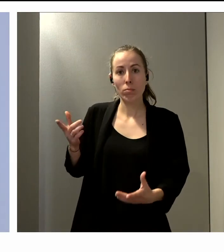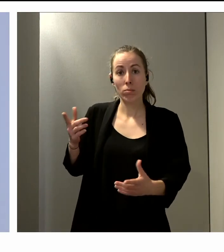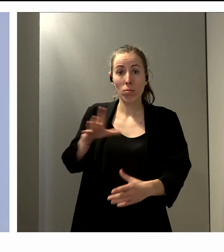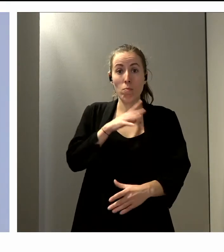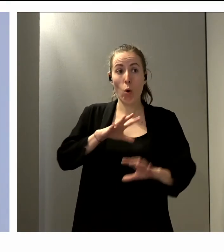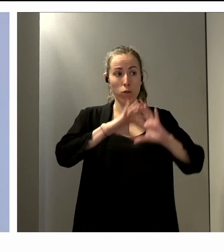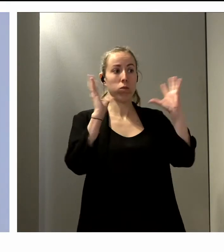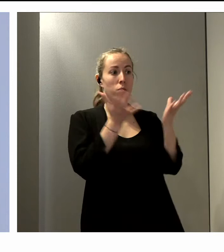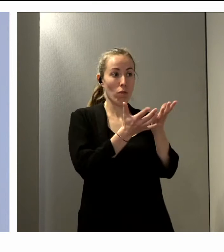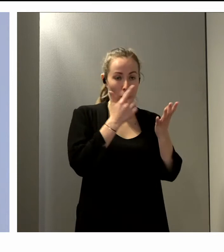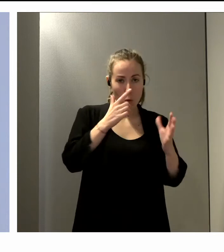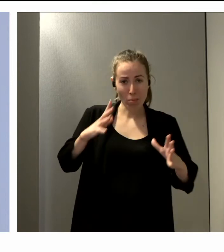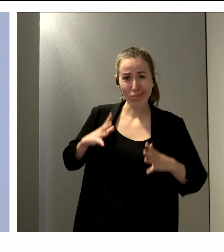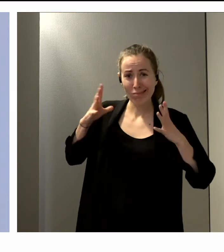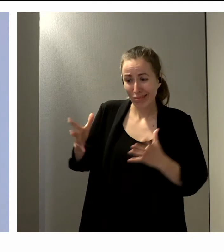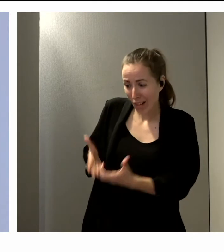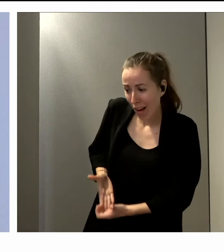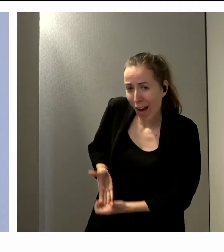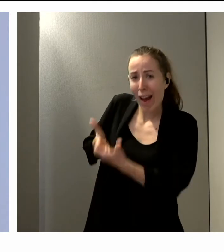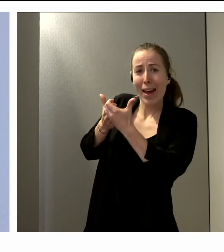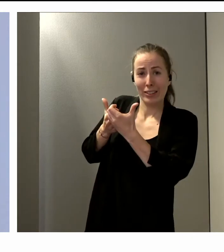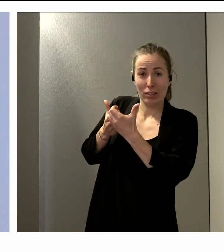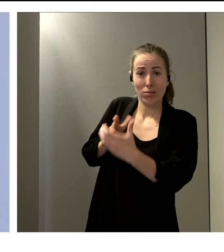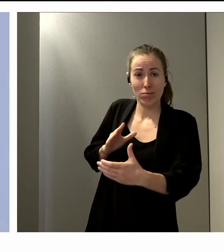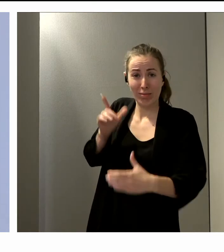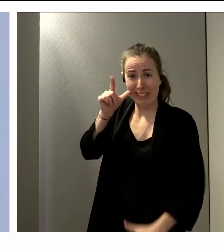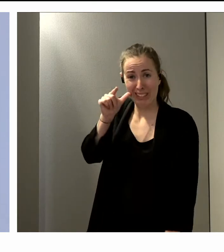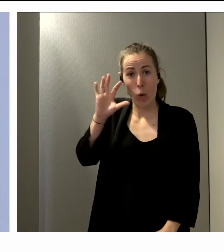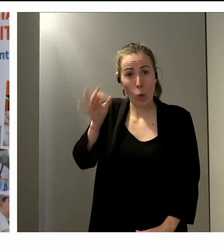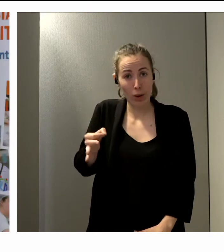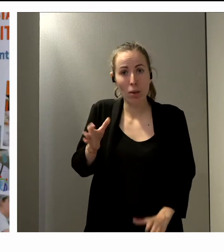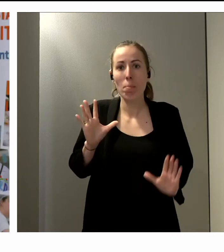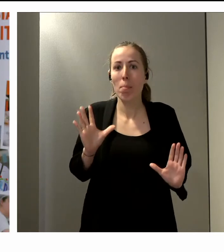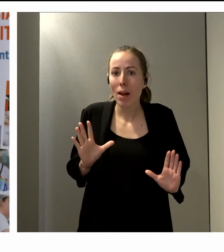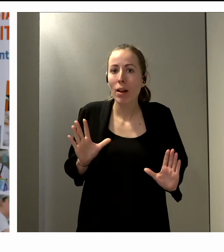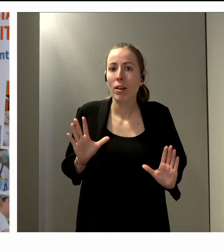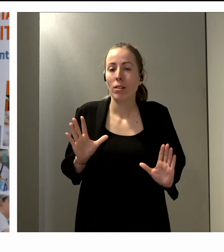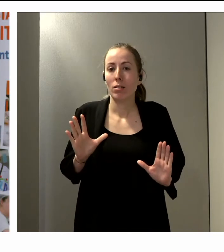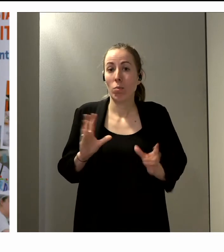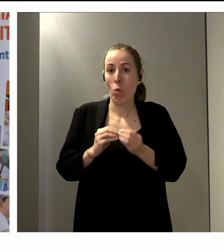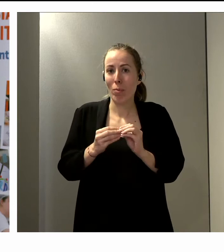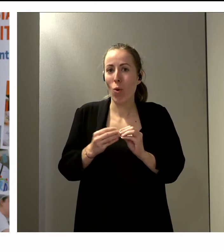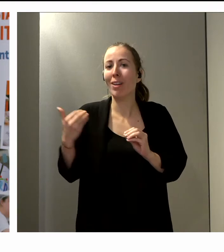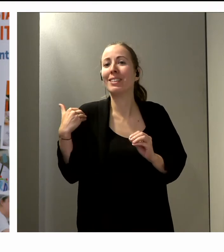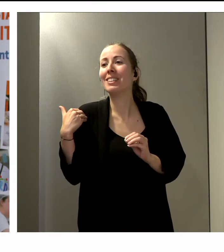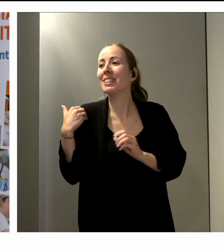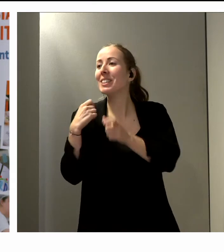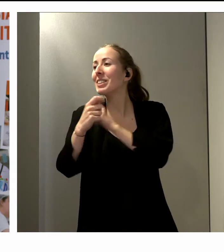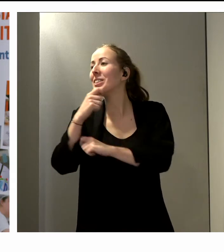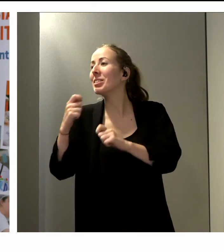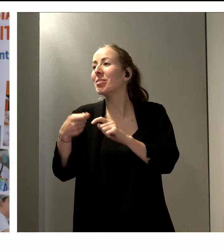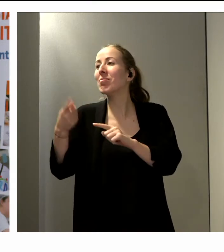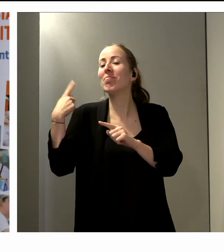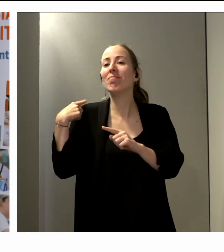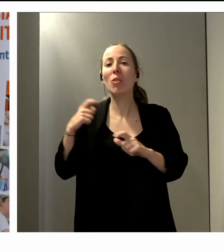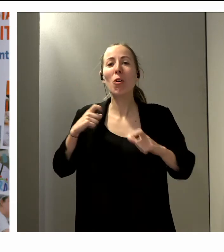aider de toutes les manières. Mais je pense aussi qu'il y a une expertise qui a été évoquée